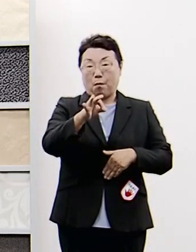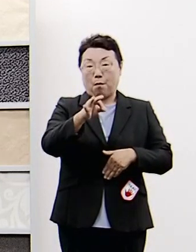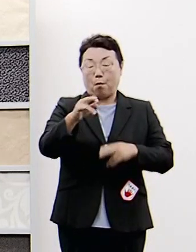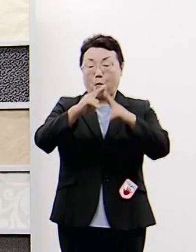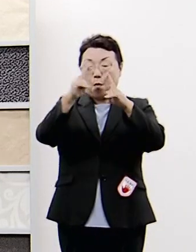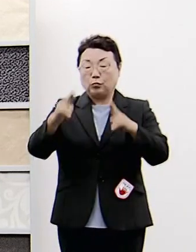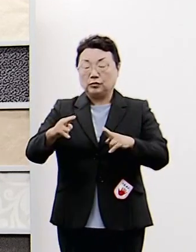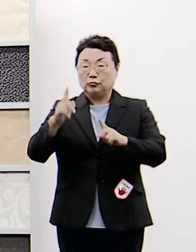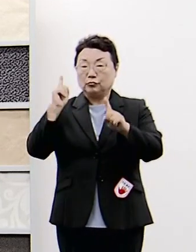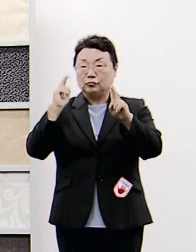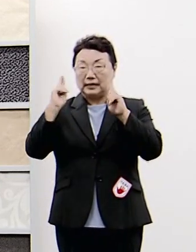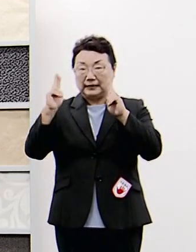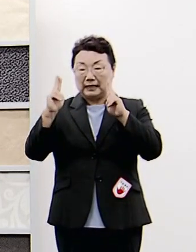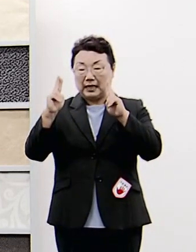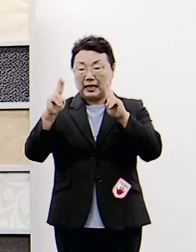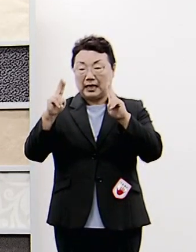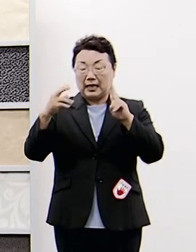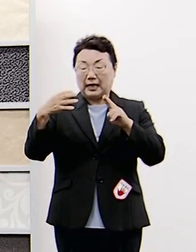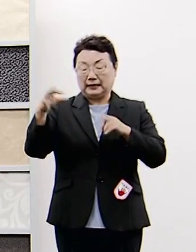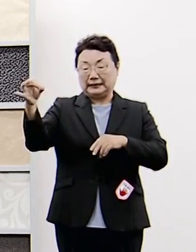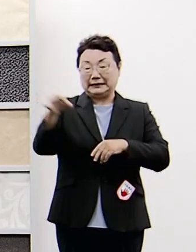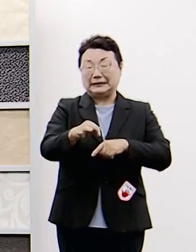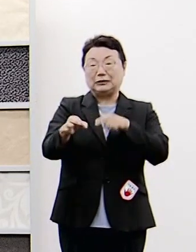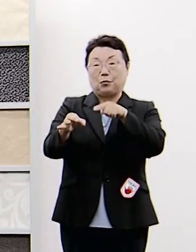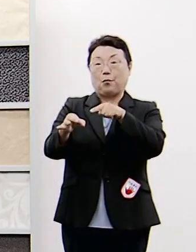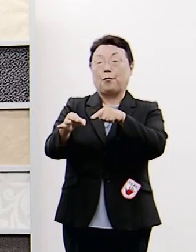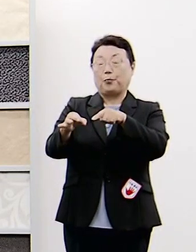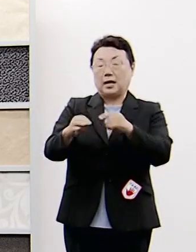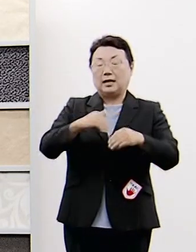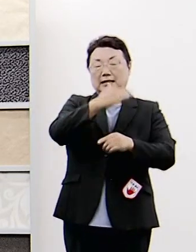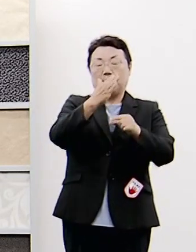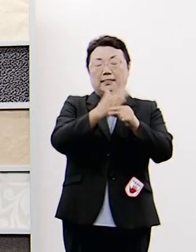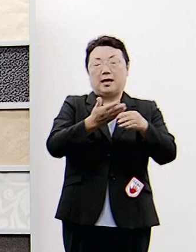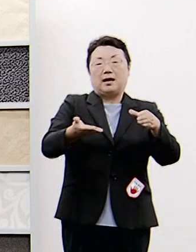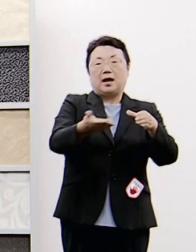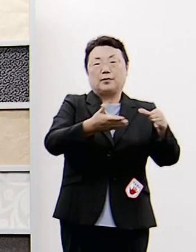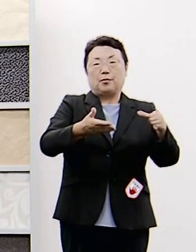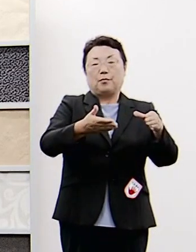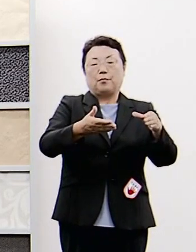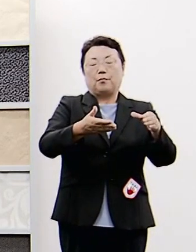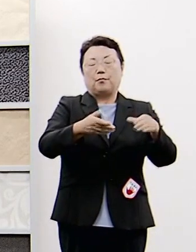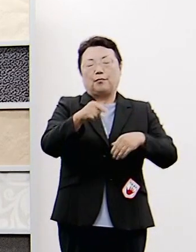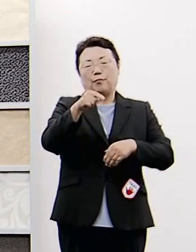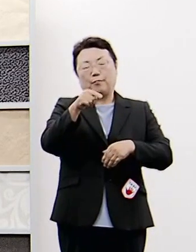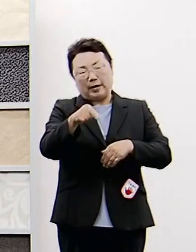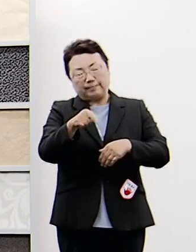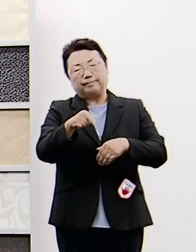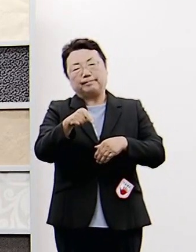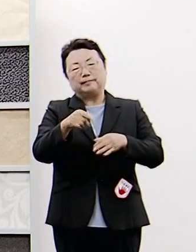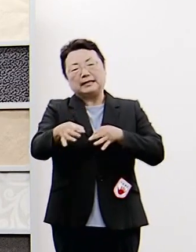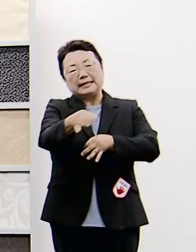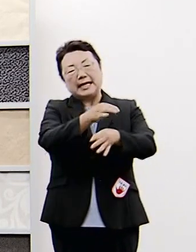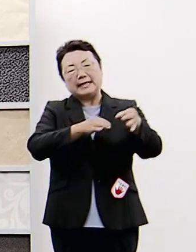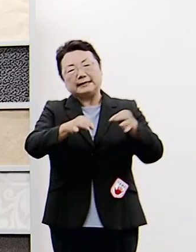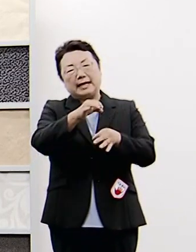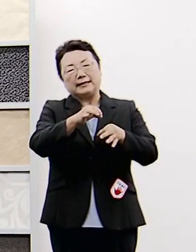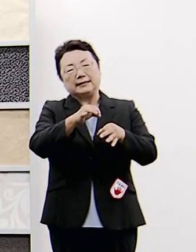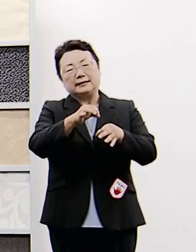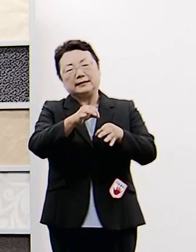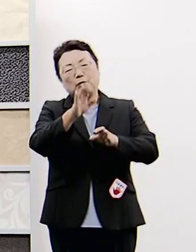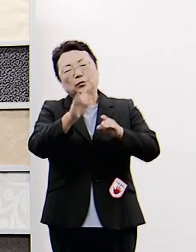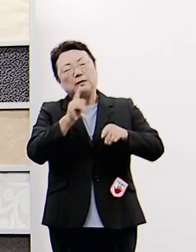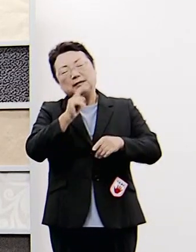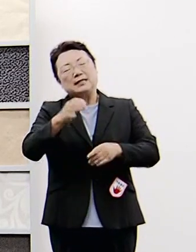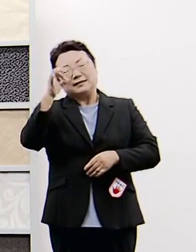富士急行が現在負担している賃料の額は山中湖畔圏誘致の経済的価値に比して依然として低廉である